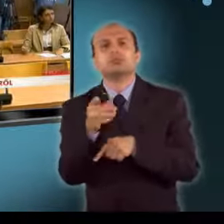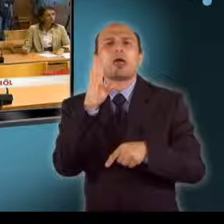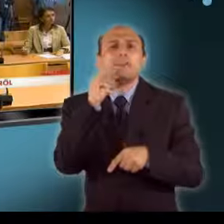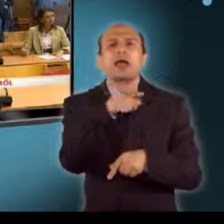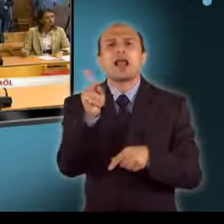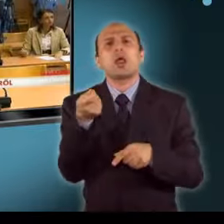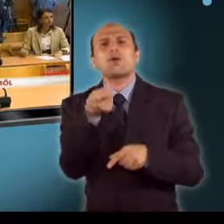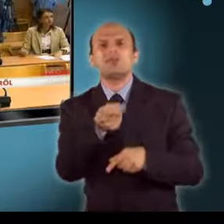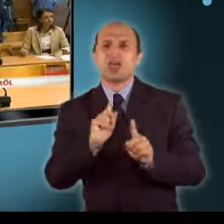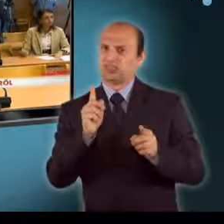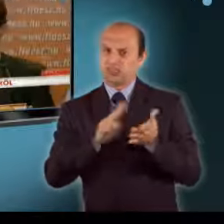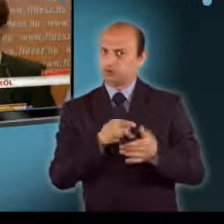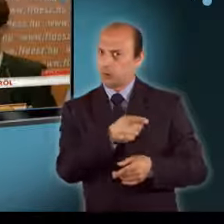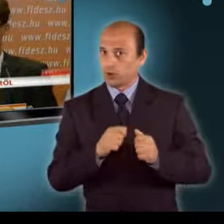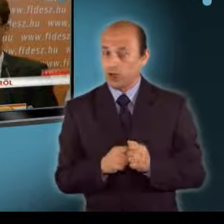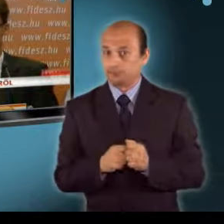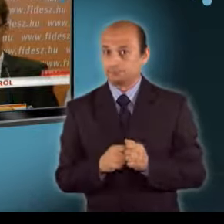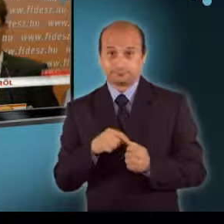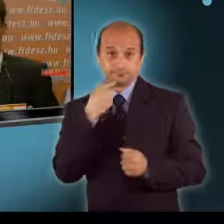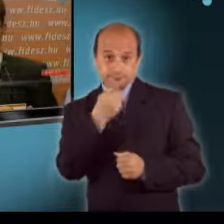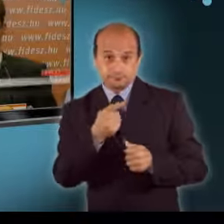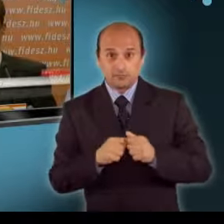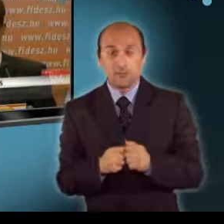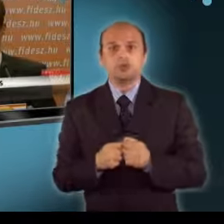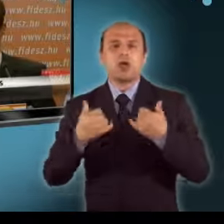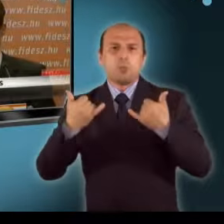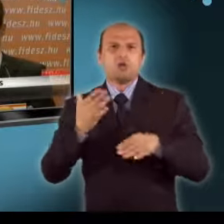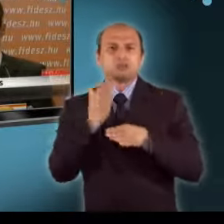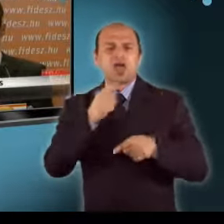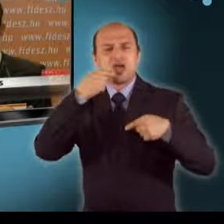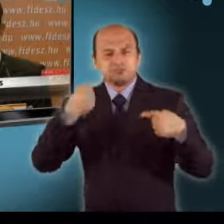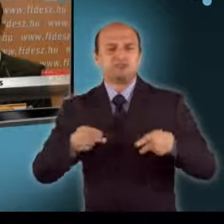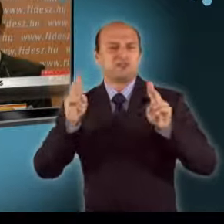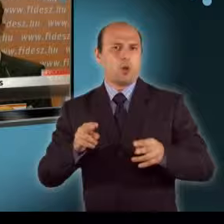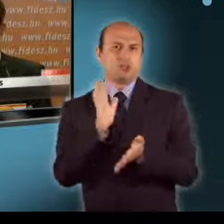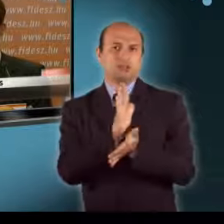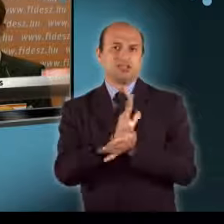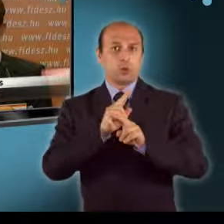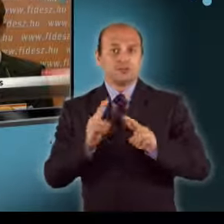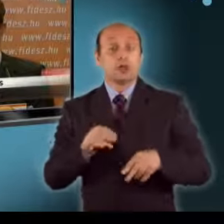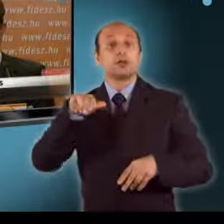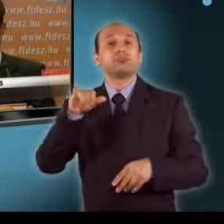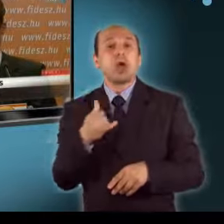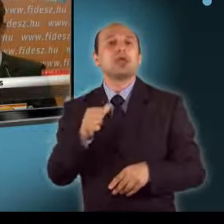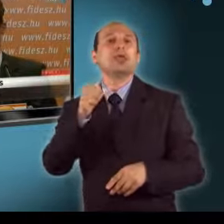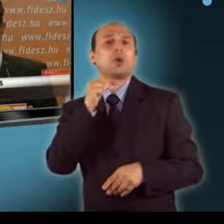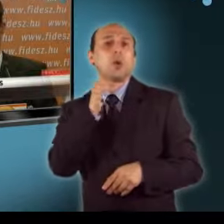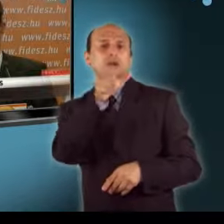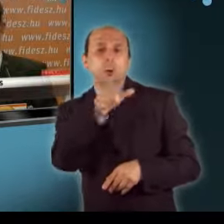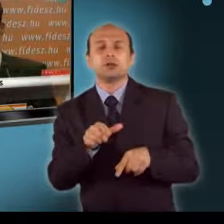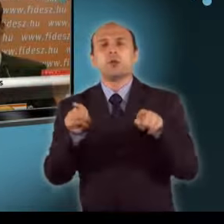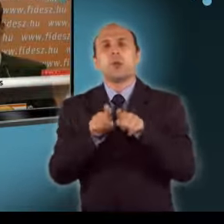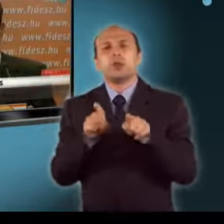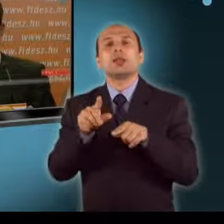emberektől. Mára tehát minden kétséget kizáróan bebizonyosodott, hogy Bajnai Gordon egy